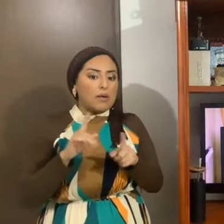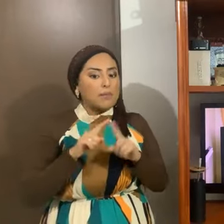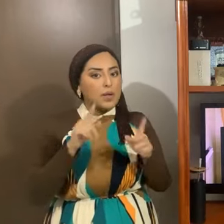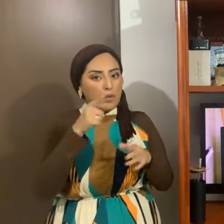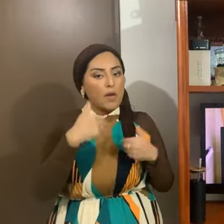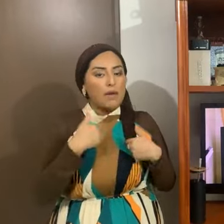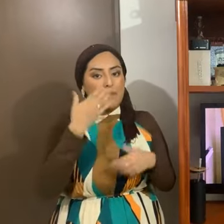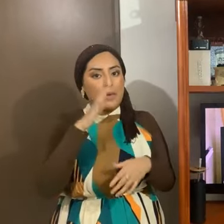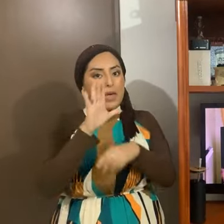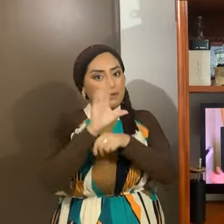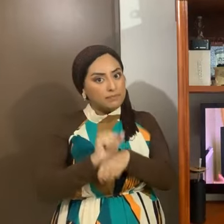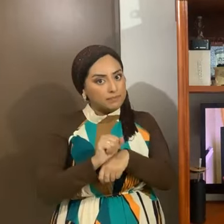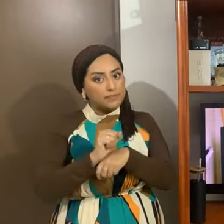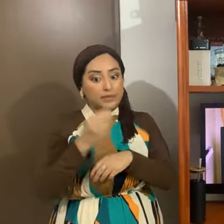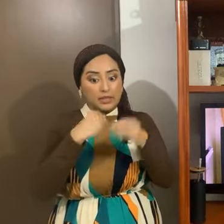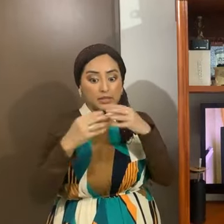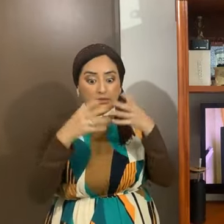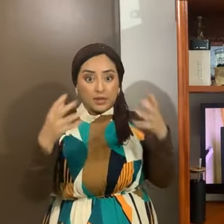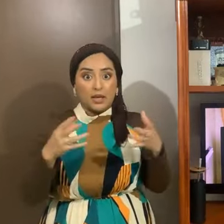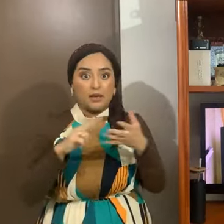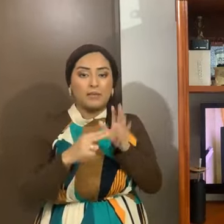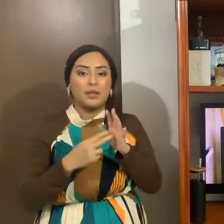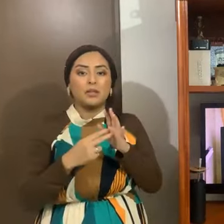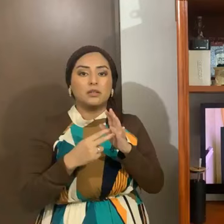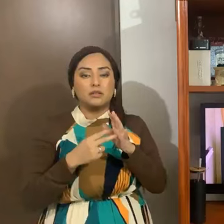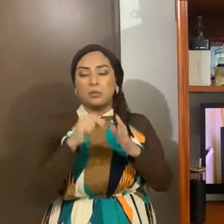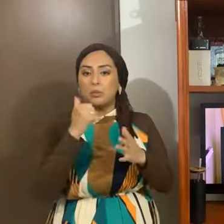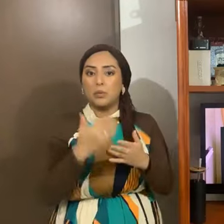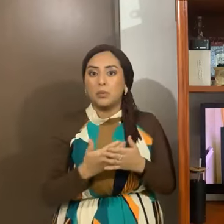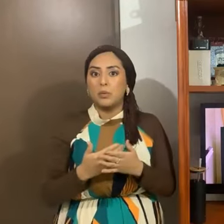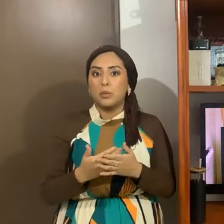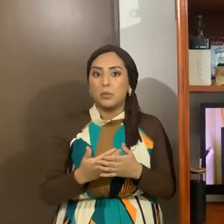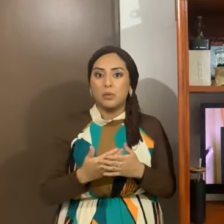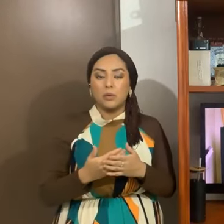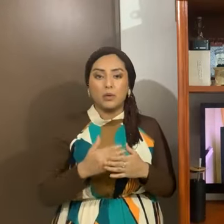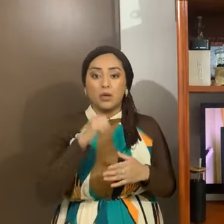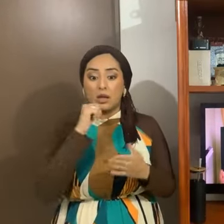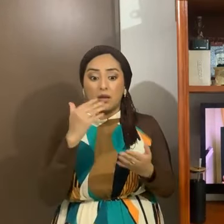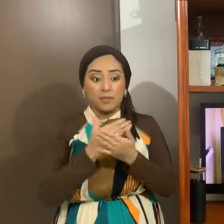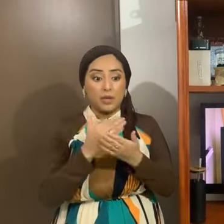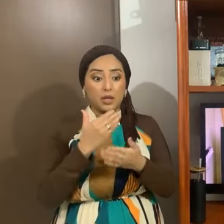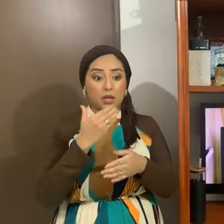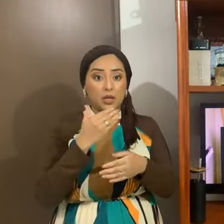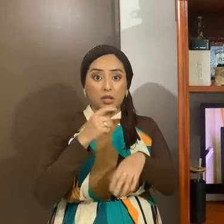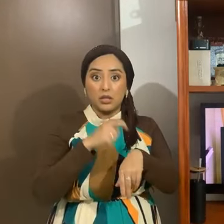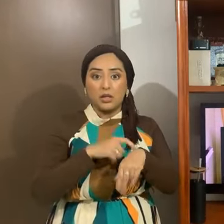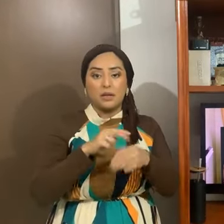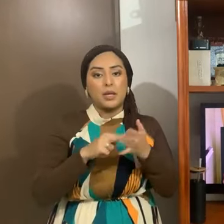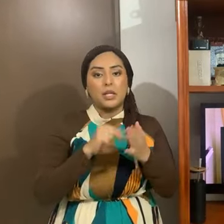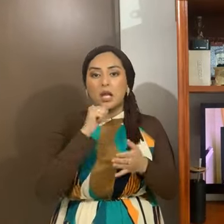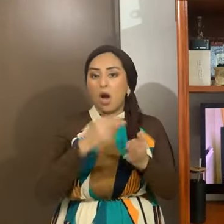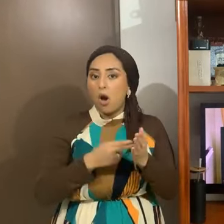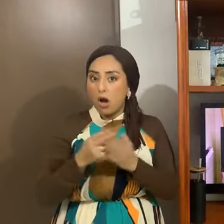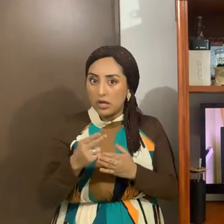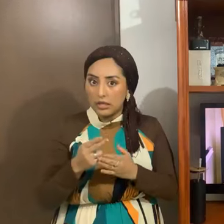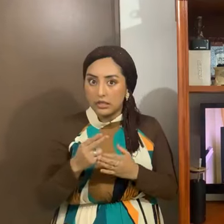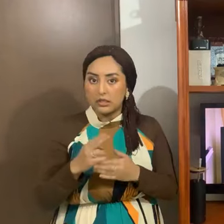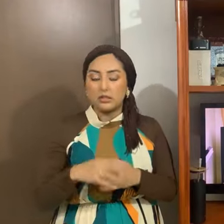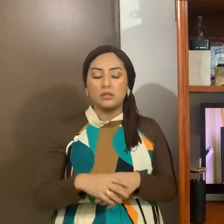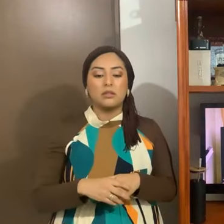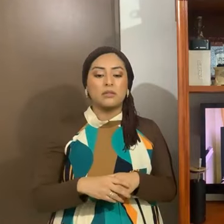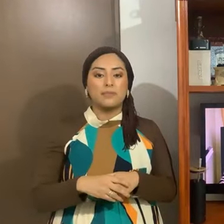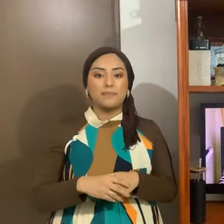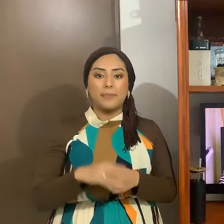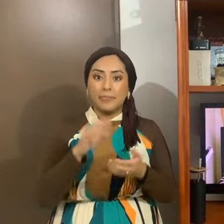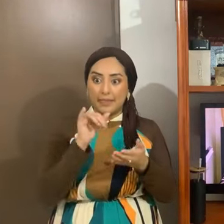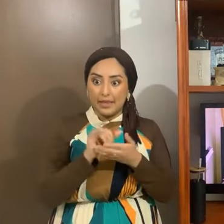tienes malos hábitos. El comer de más se llama glotonería. El ser impuntual o incumplido se llama deshonestidad. Es traicionar la confianza